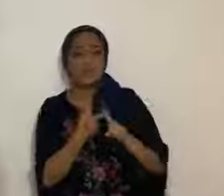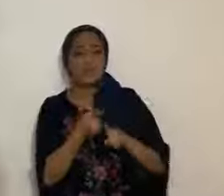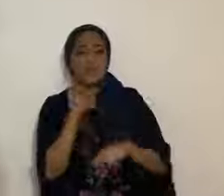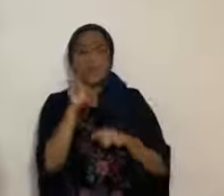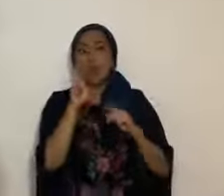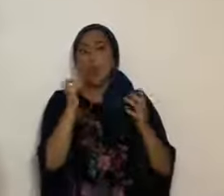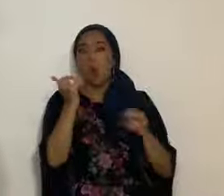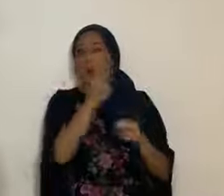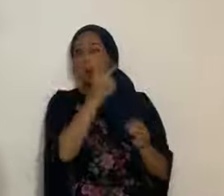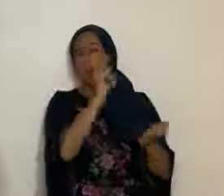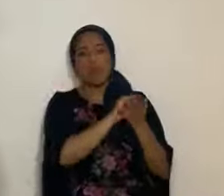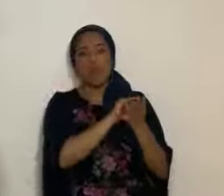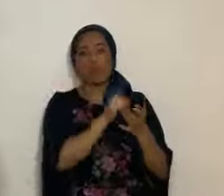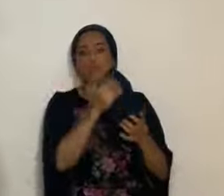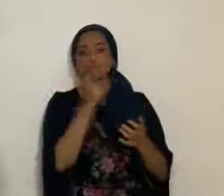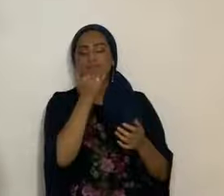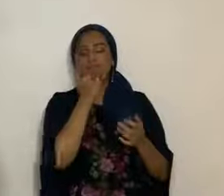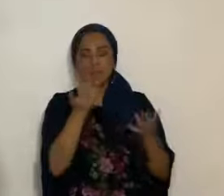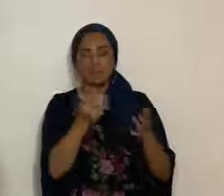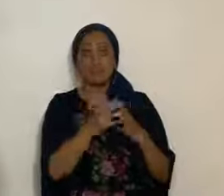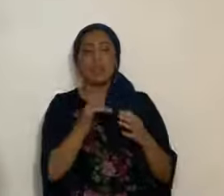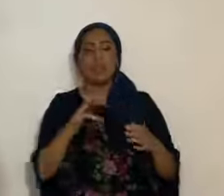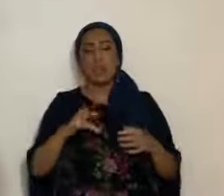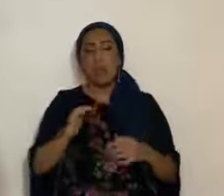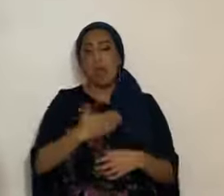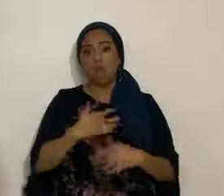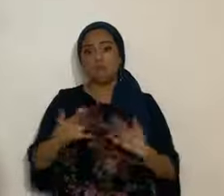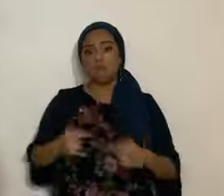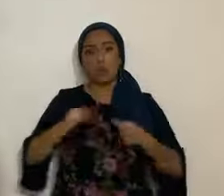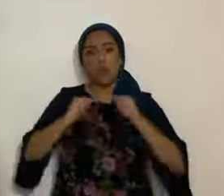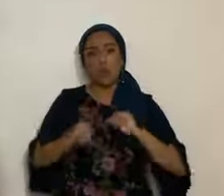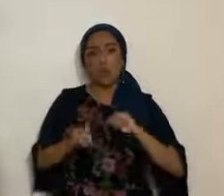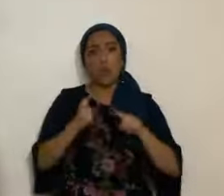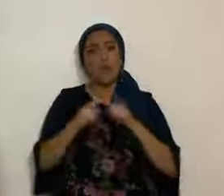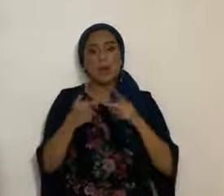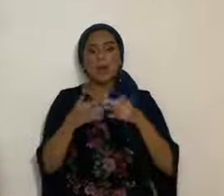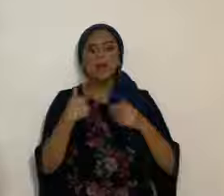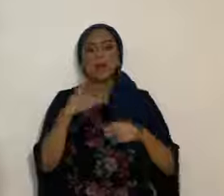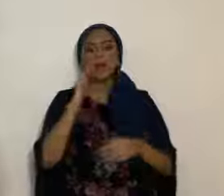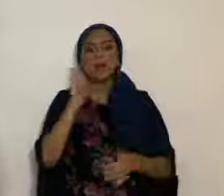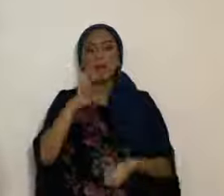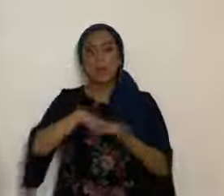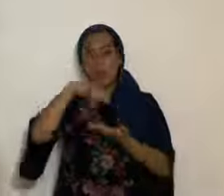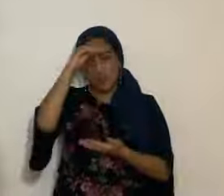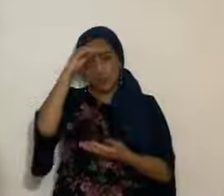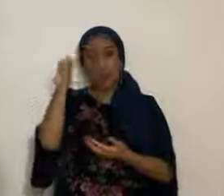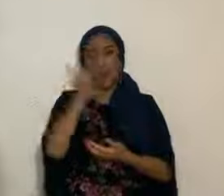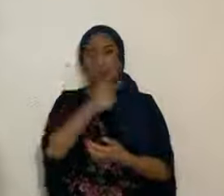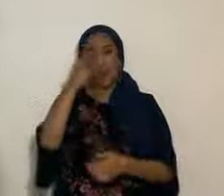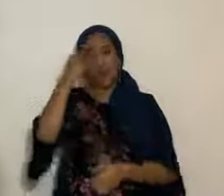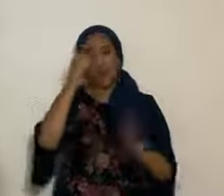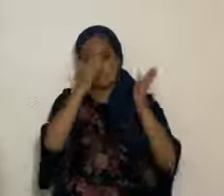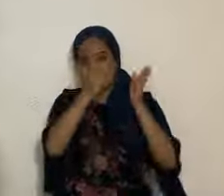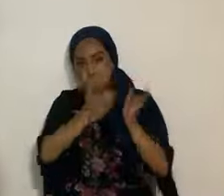todo aquello en lo que estábamos, y nos duele. Sin embargo, nos vamos a dar cuenta que todo es parte del plan perfecto